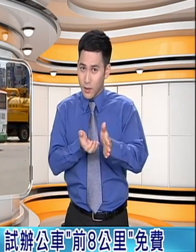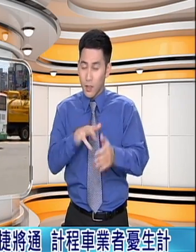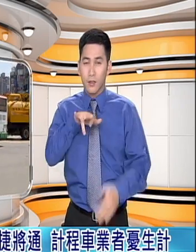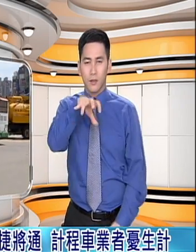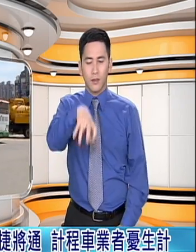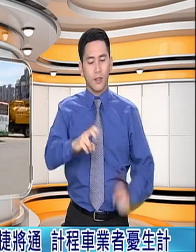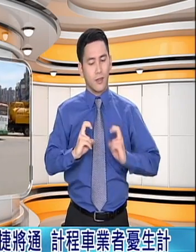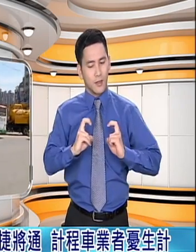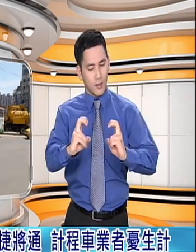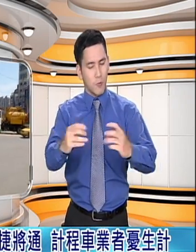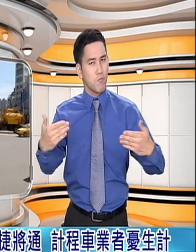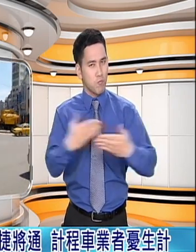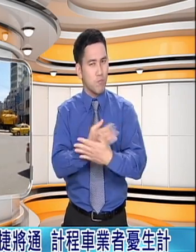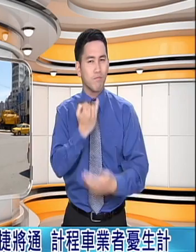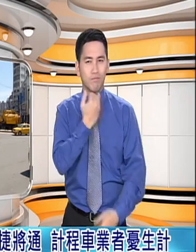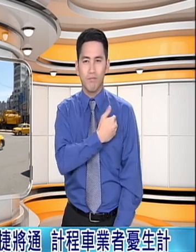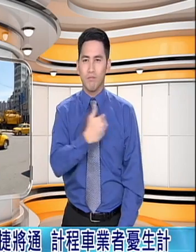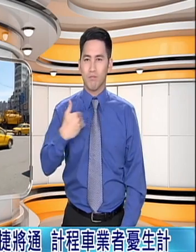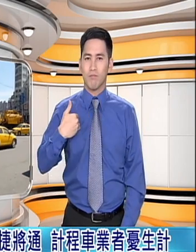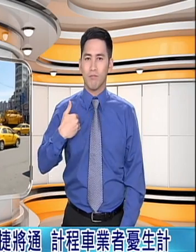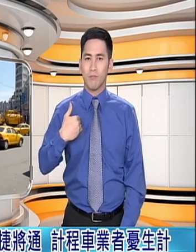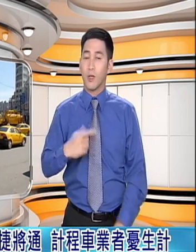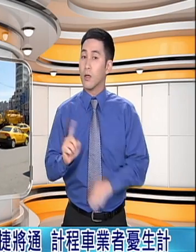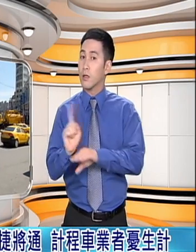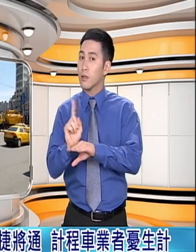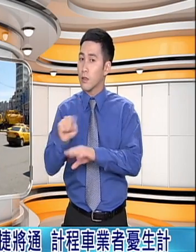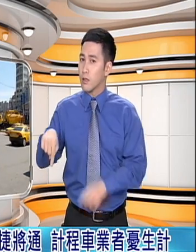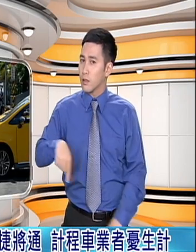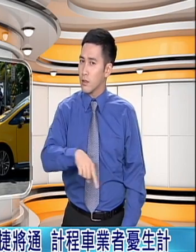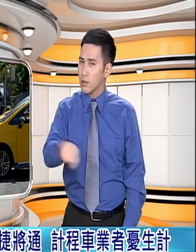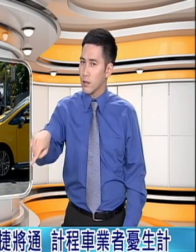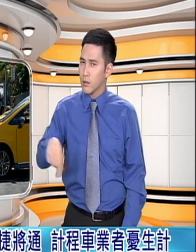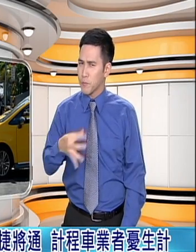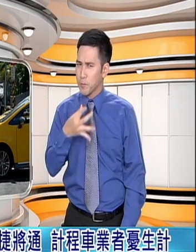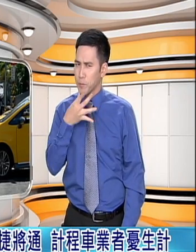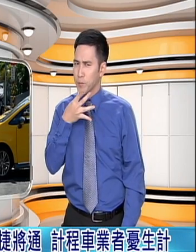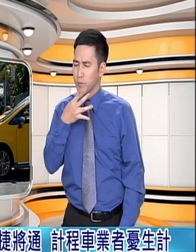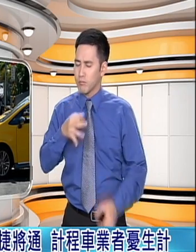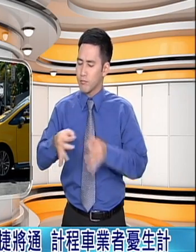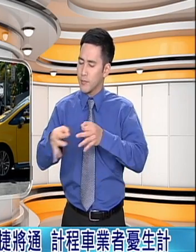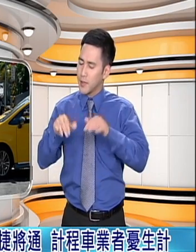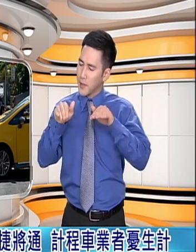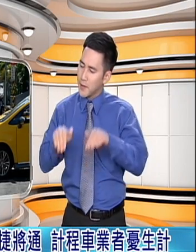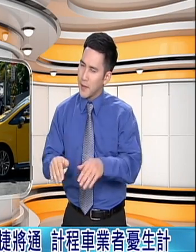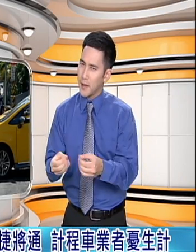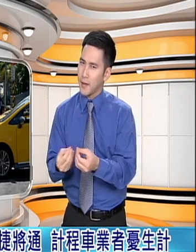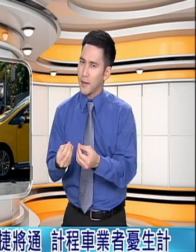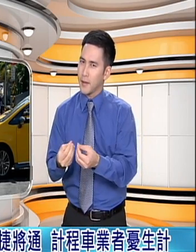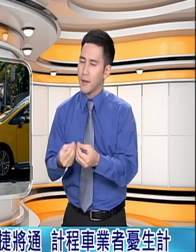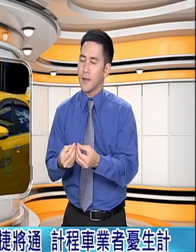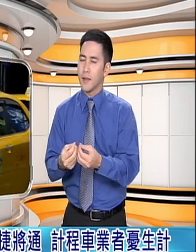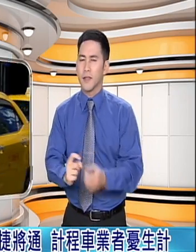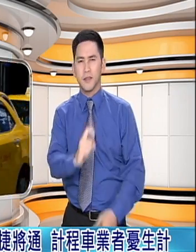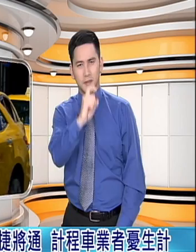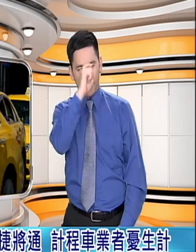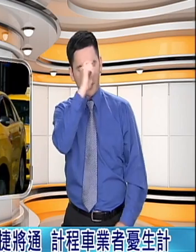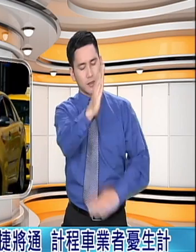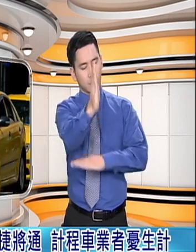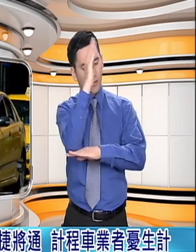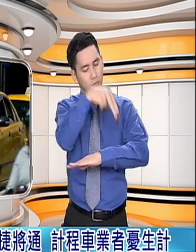前也渴望启动，有计程车业者就担心生意会变得不好，希望政府可以拿